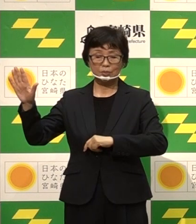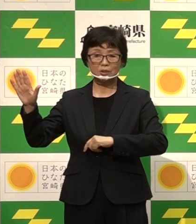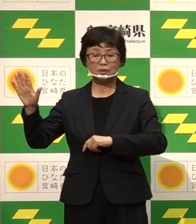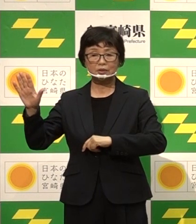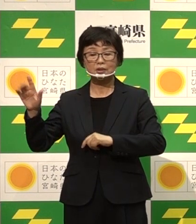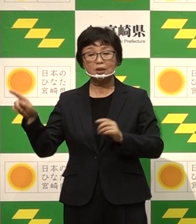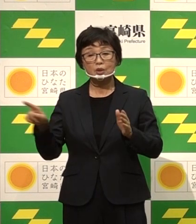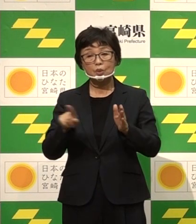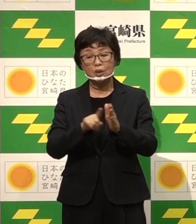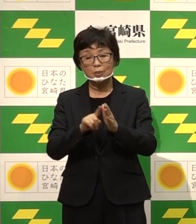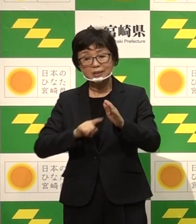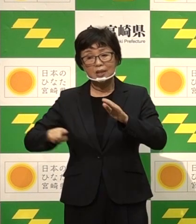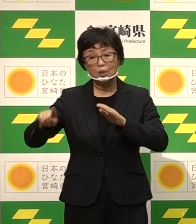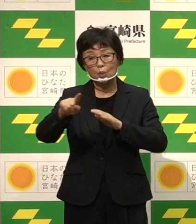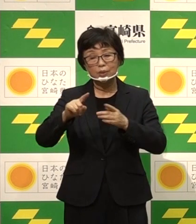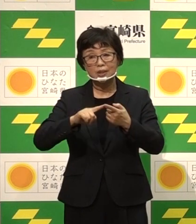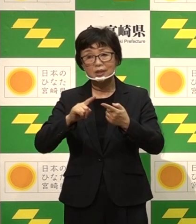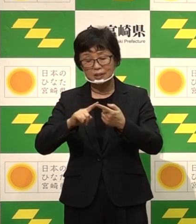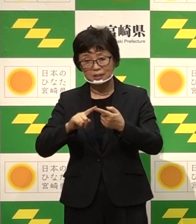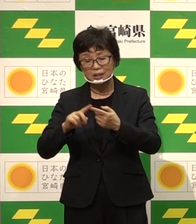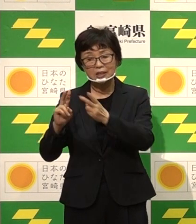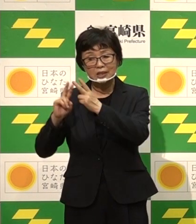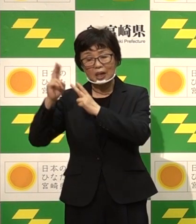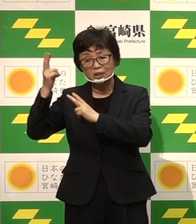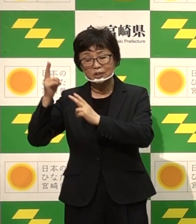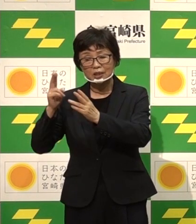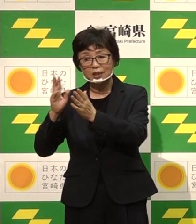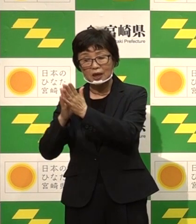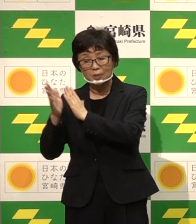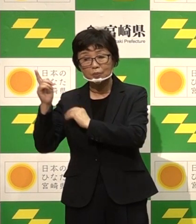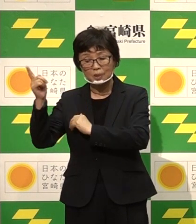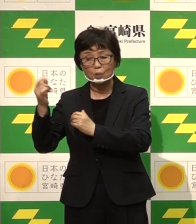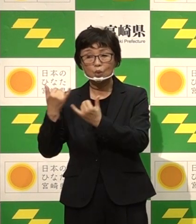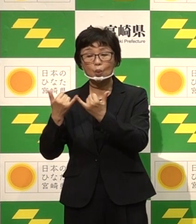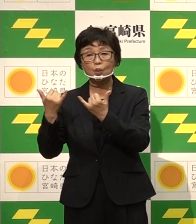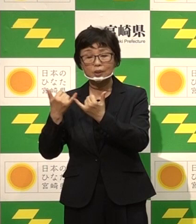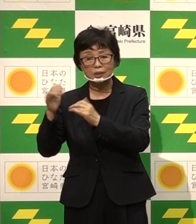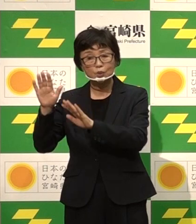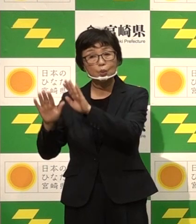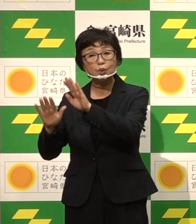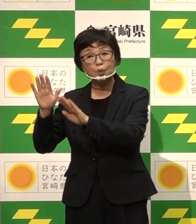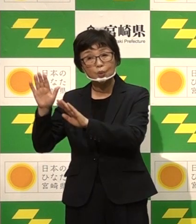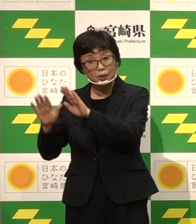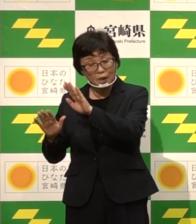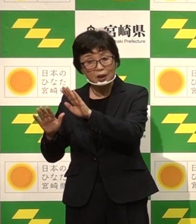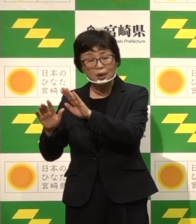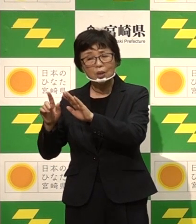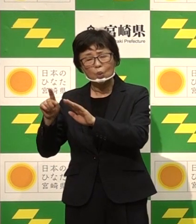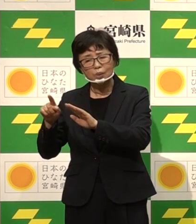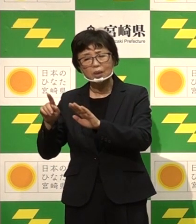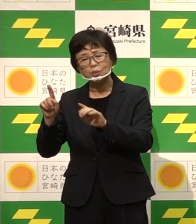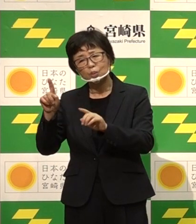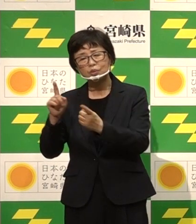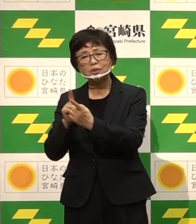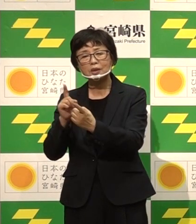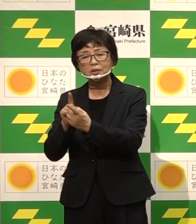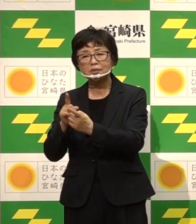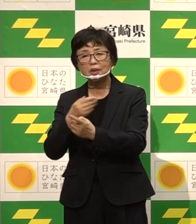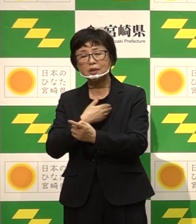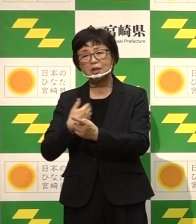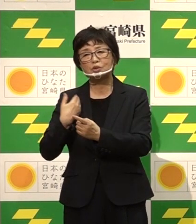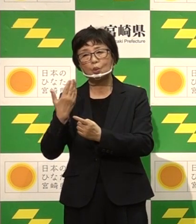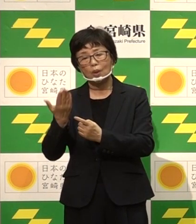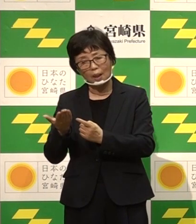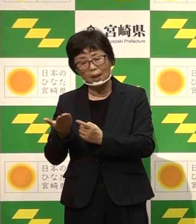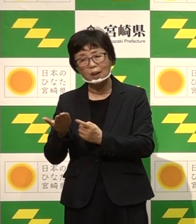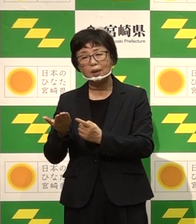特に先行して拡大しておりますのは沖縄のような状況の中で、これがどういう対策というものが今後取